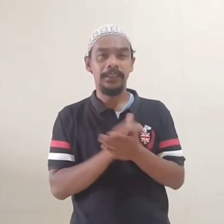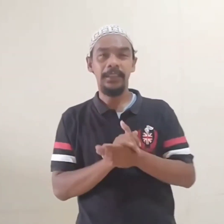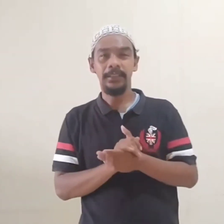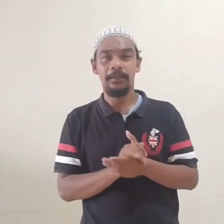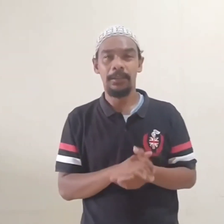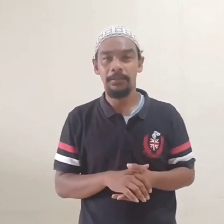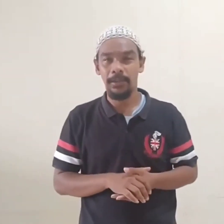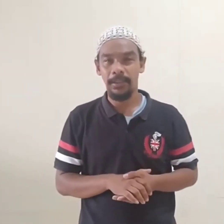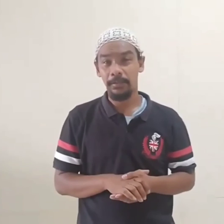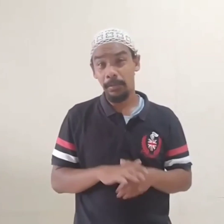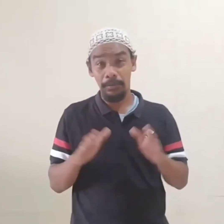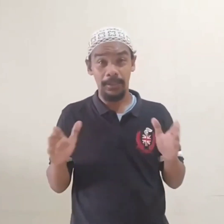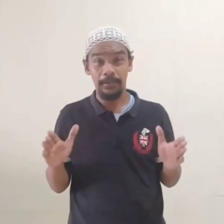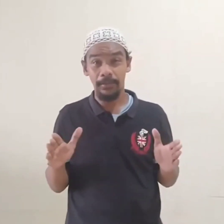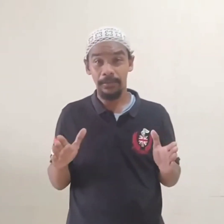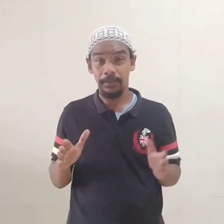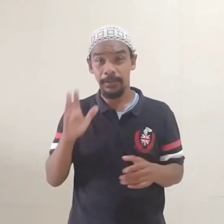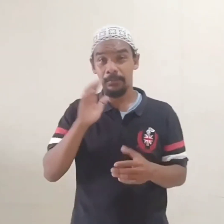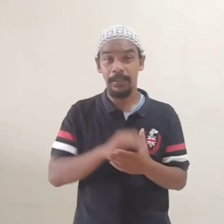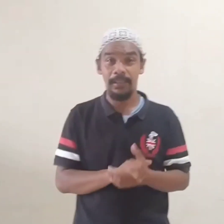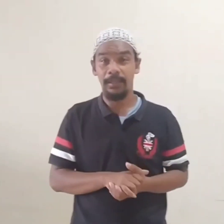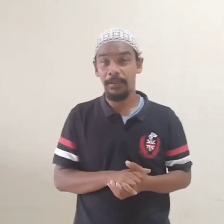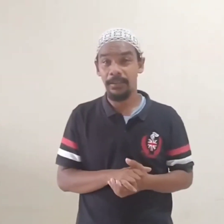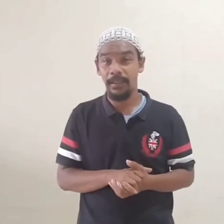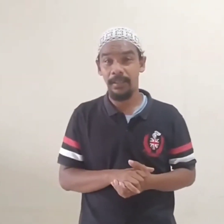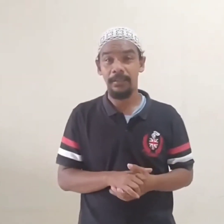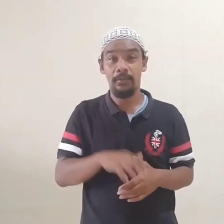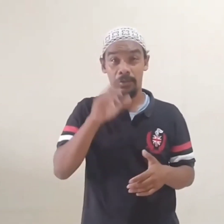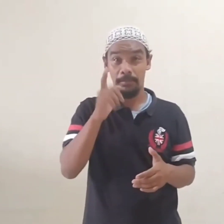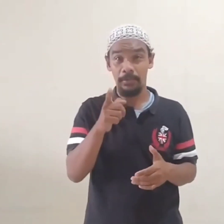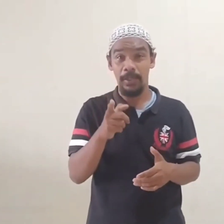kasih. Sampai ketemu lagi dengan Pak Budianto. Teman-teman MIT Nurul Iman 2,